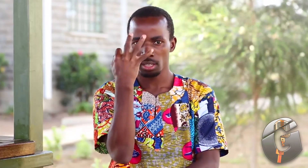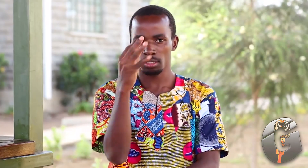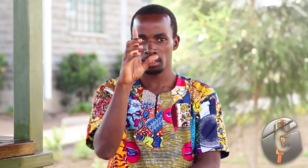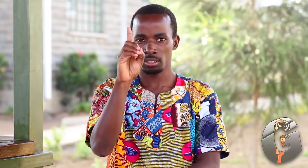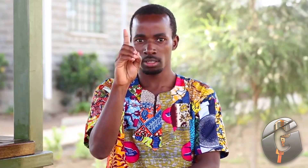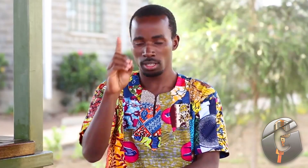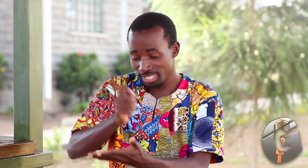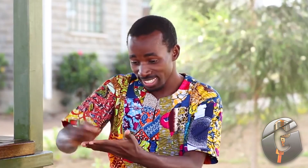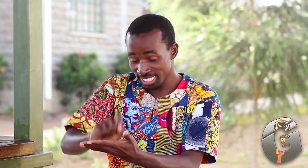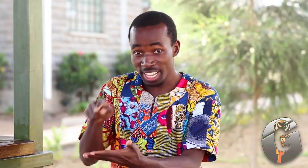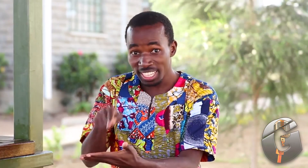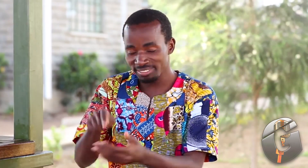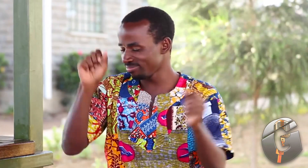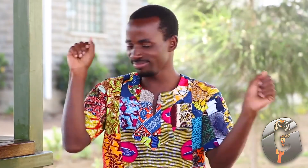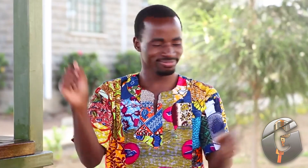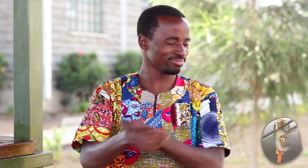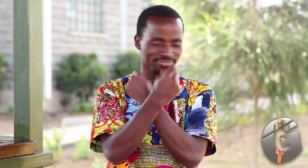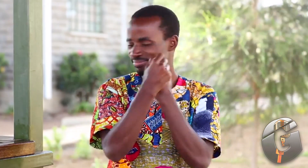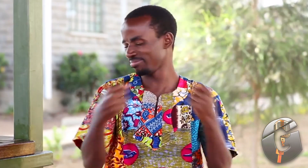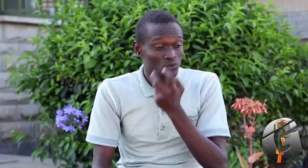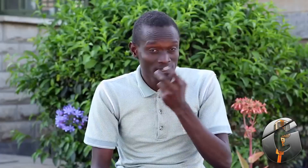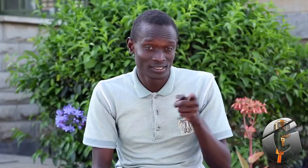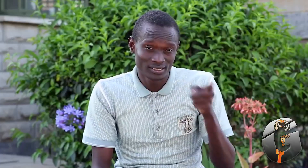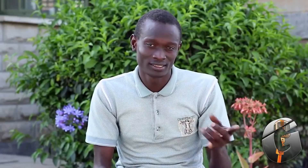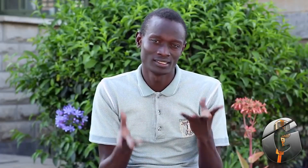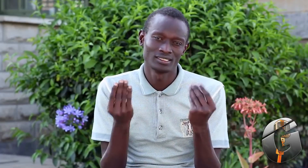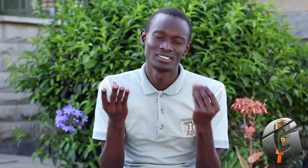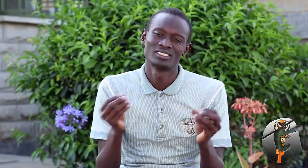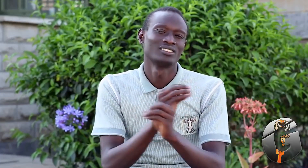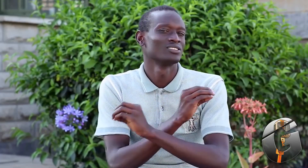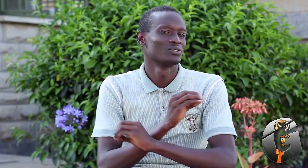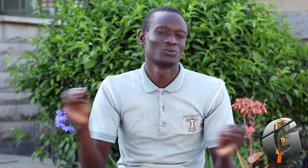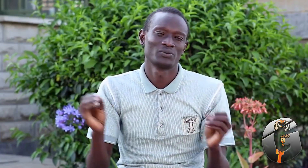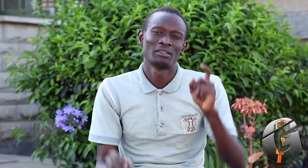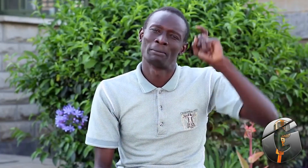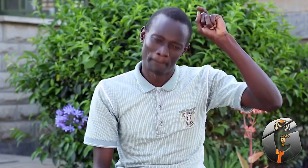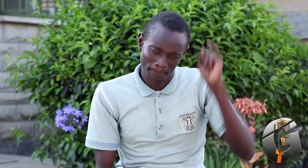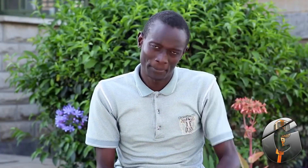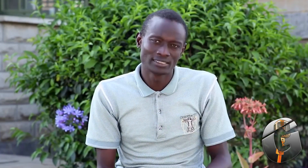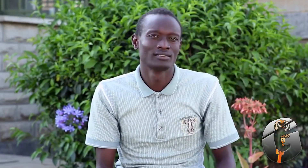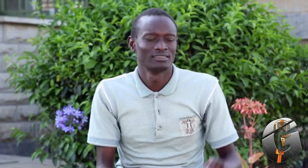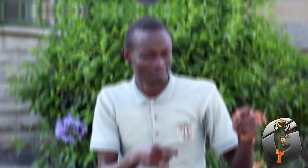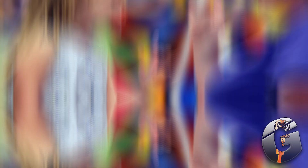a un millón de personas con esta discapacidad en algunas naciones. En lugares como África, Oriental y Oriente Medio, el número asciende al